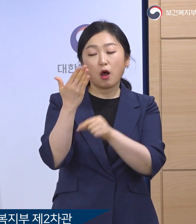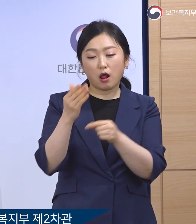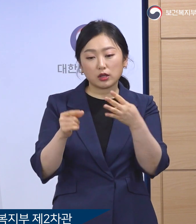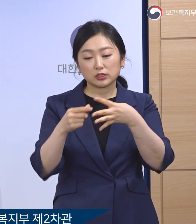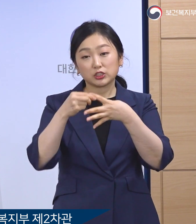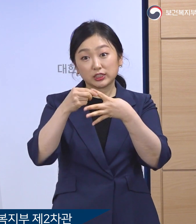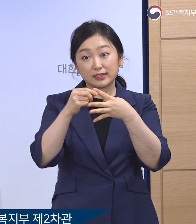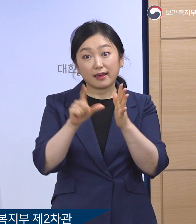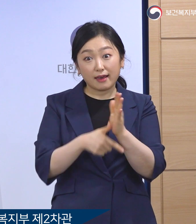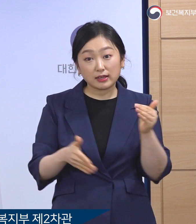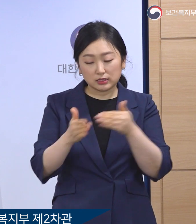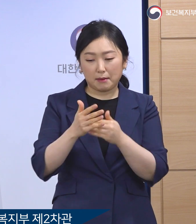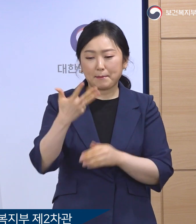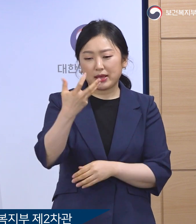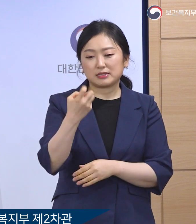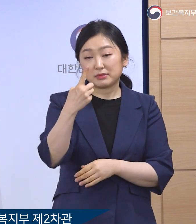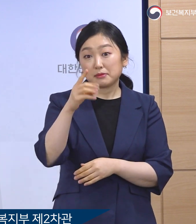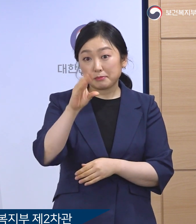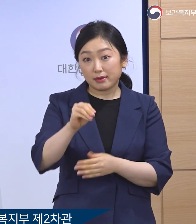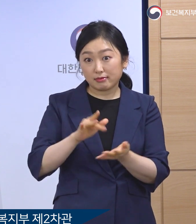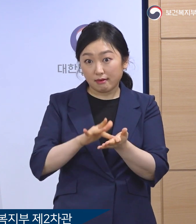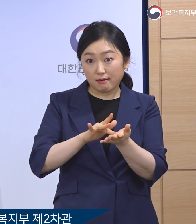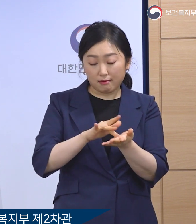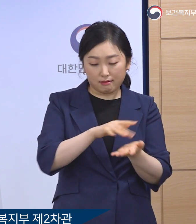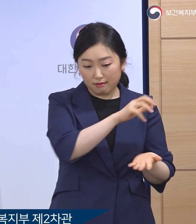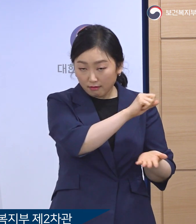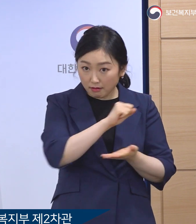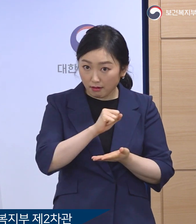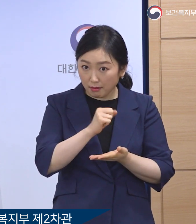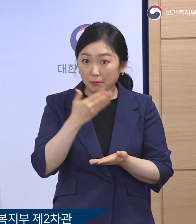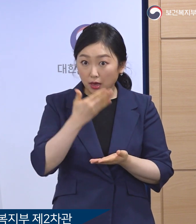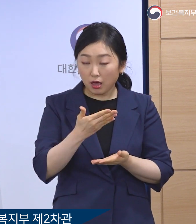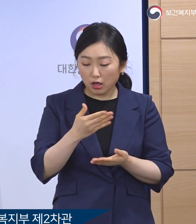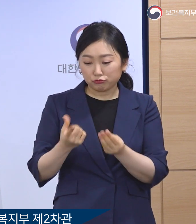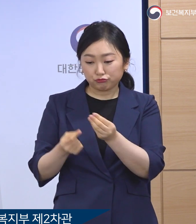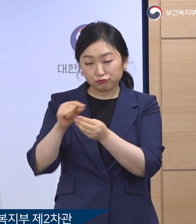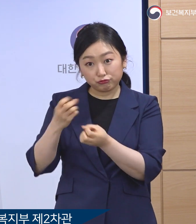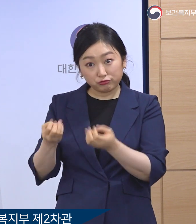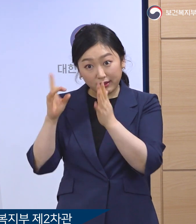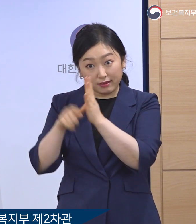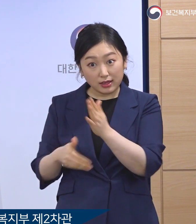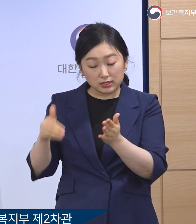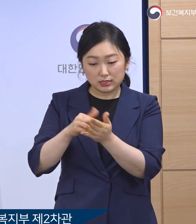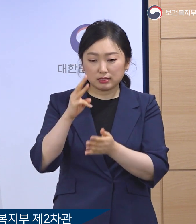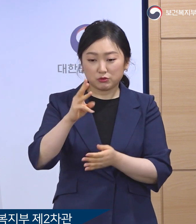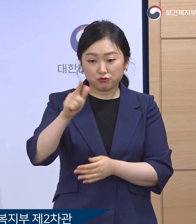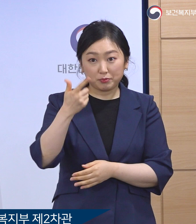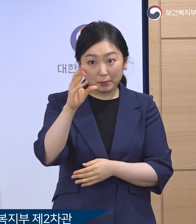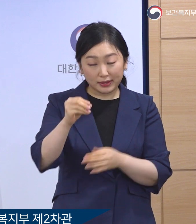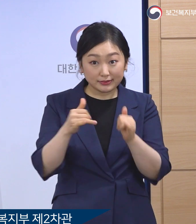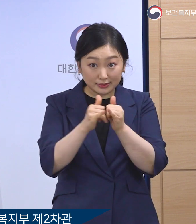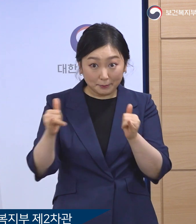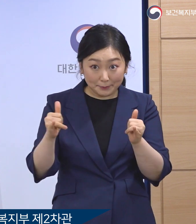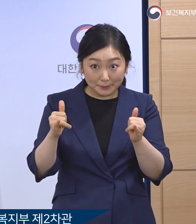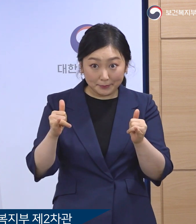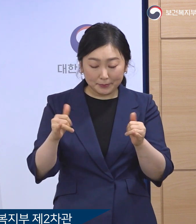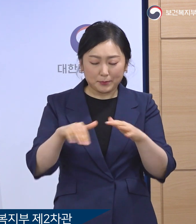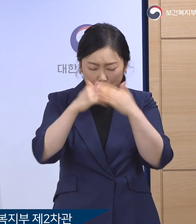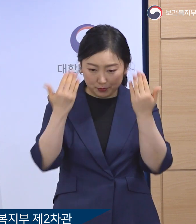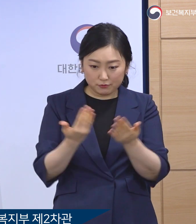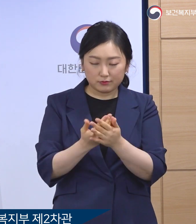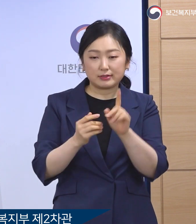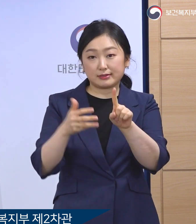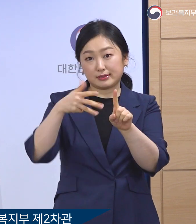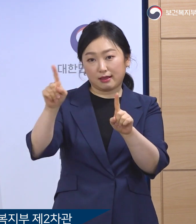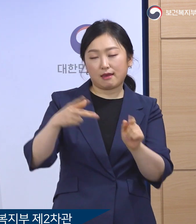약 81만 회분의 백신이 공급되면 추석까지 3,600만 명의 국민이 1차